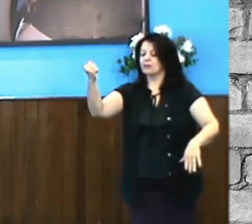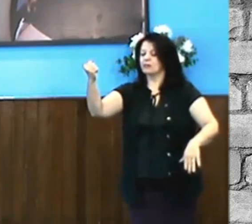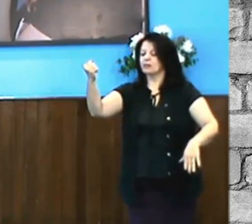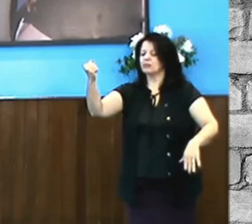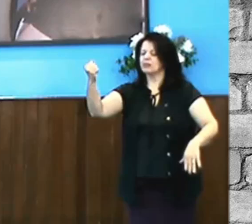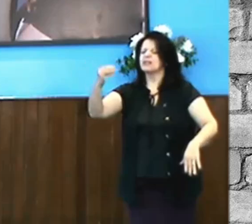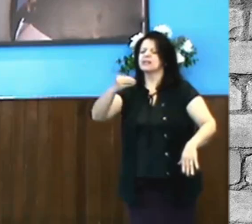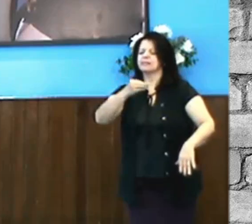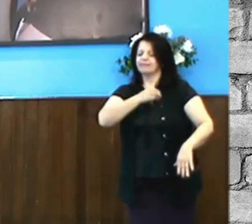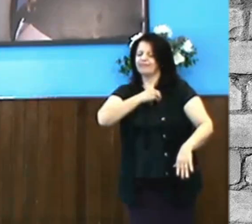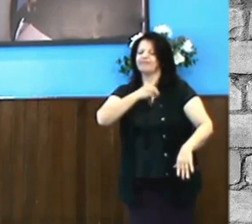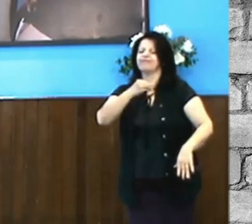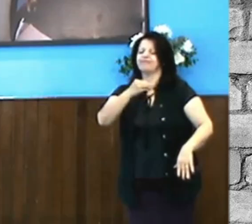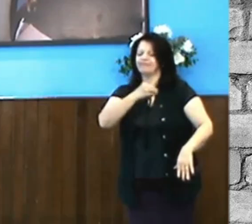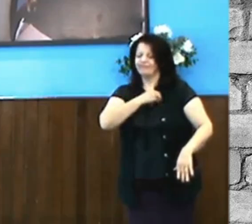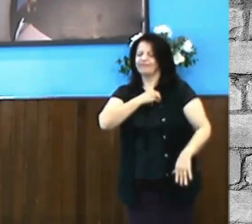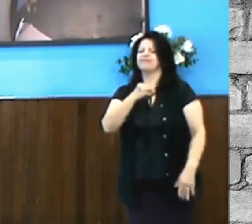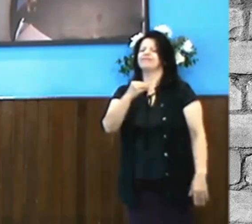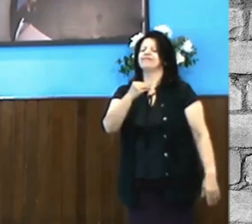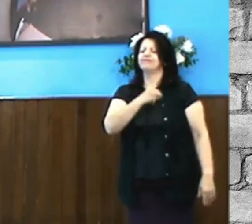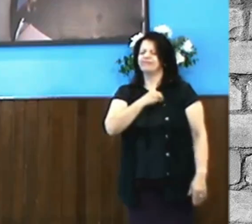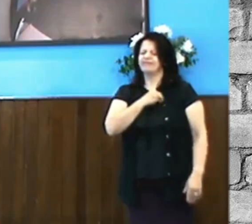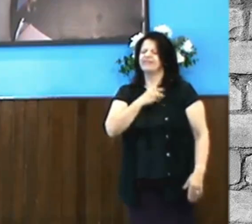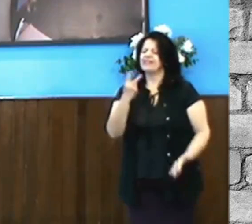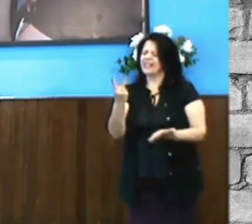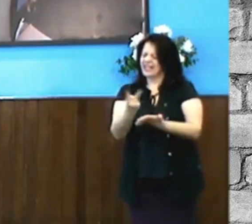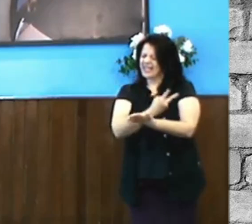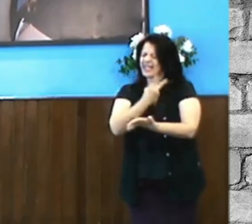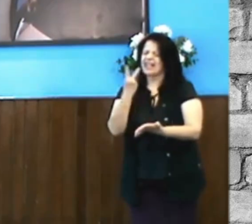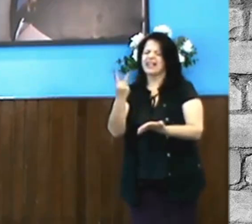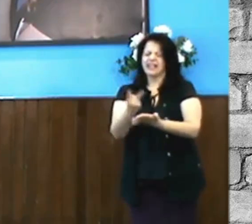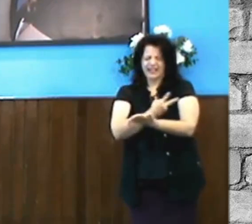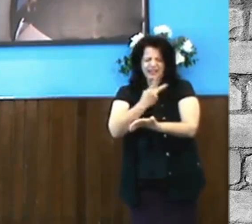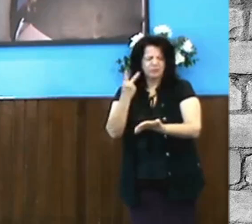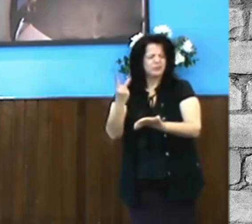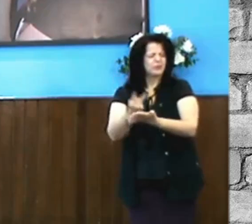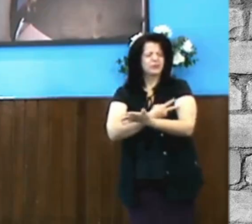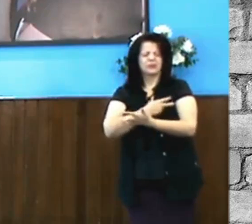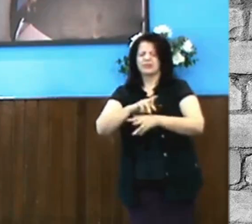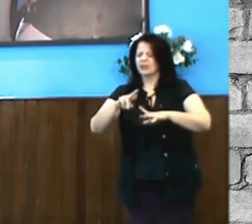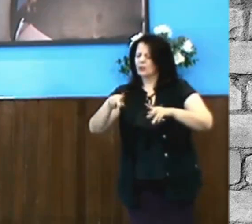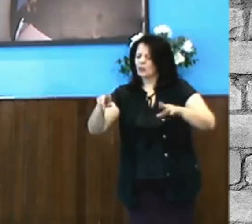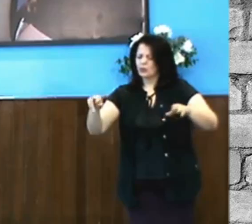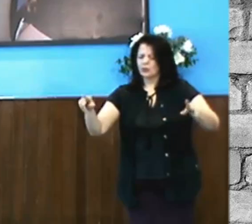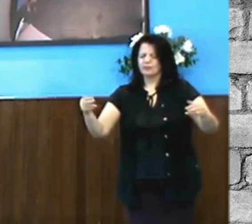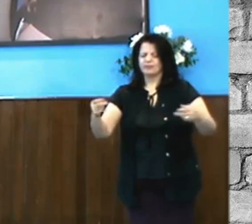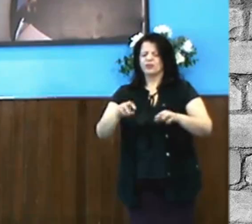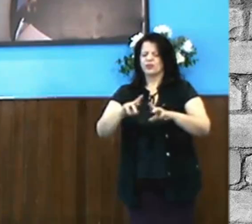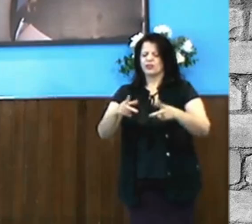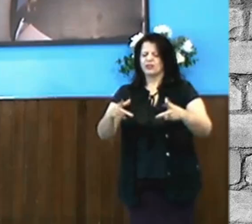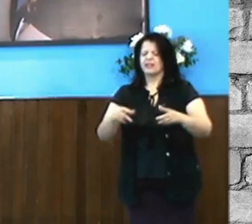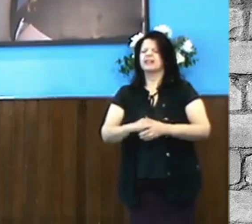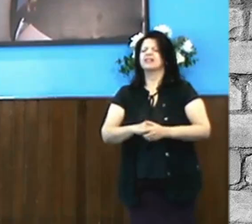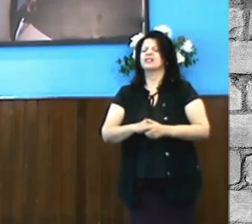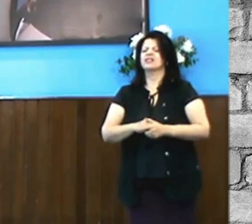somos pecadores e que falhamos contra o Senhor em vários aspectos e que muitas dessas toxinas mencionadas